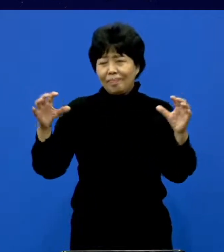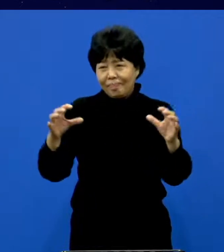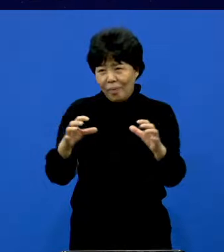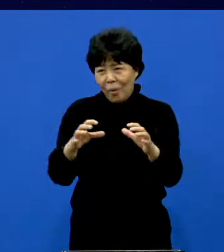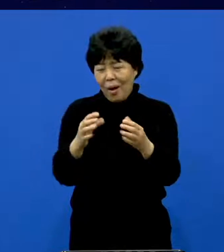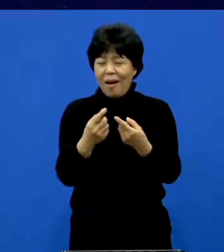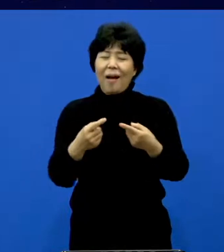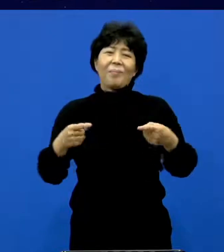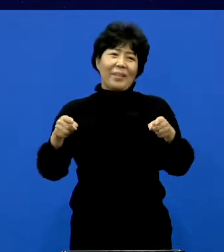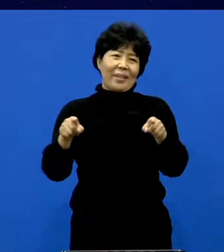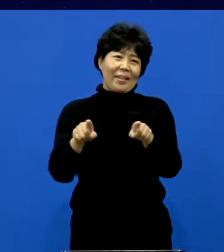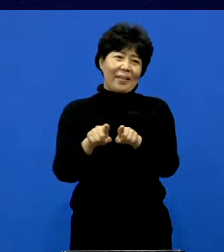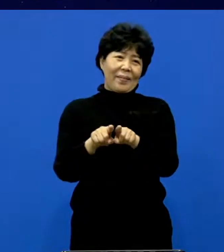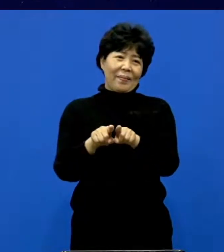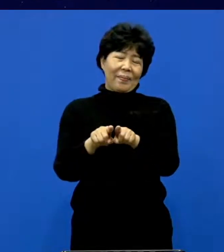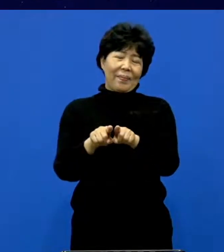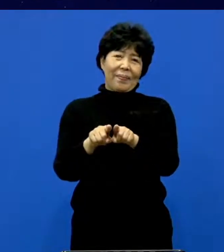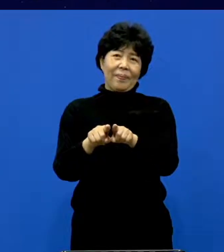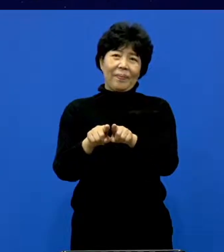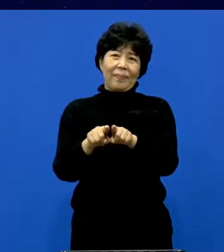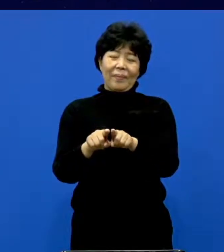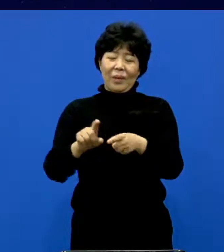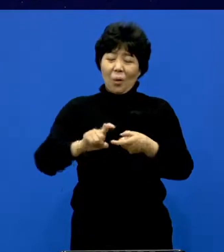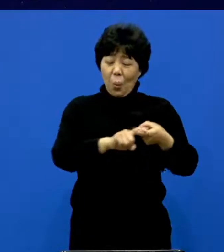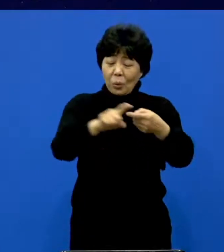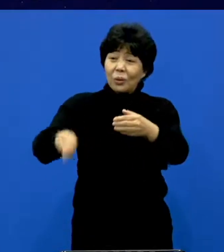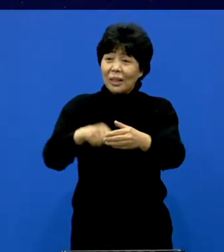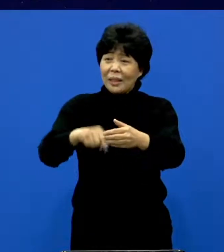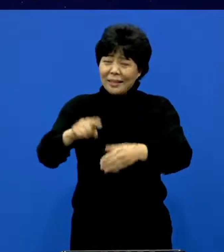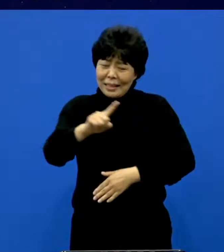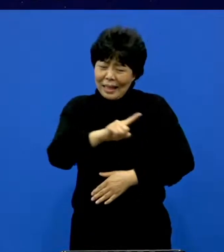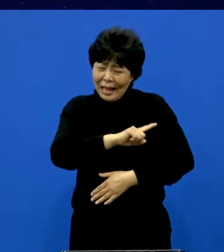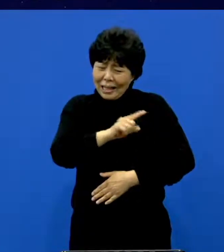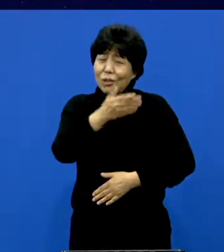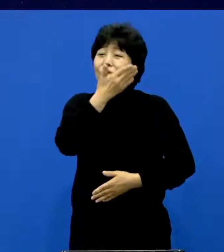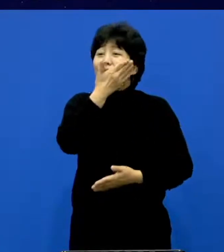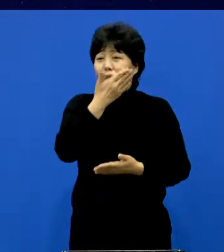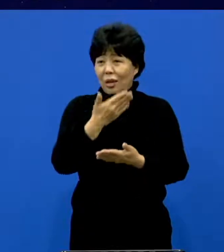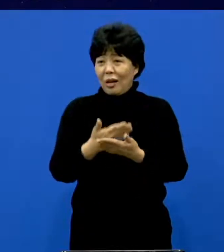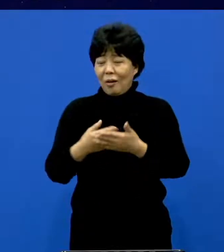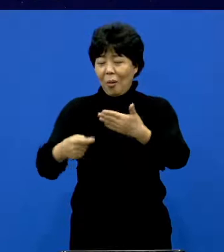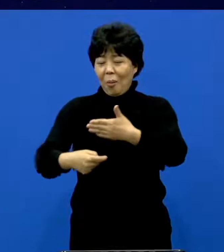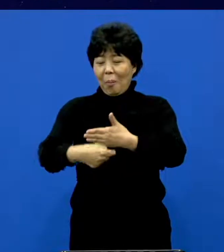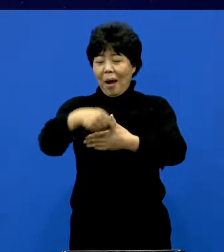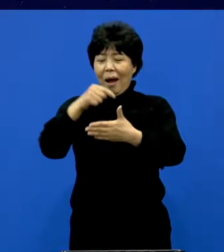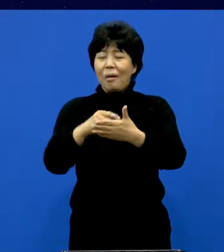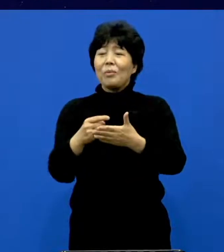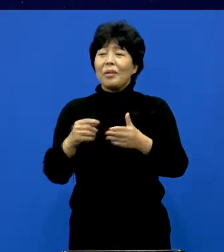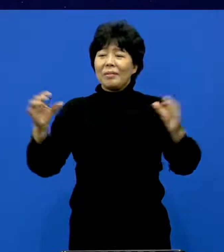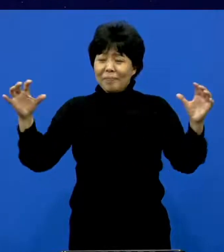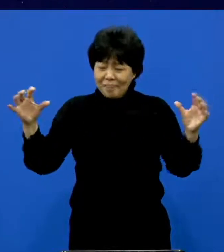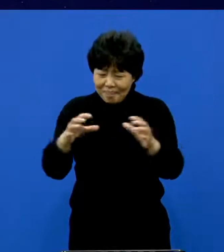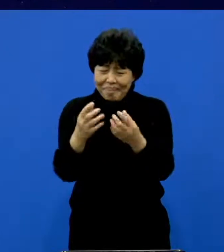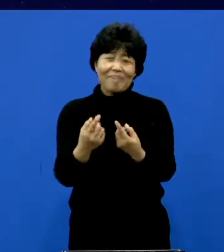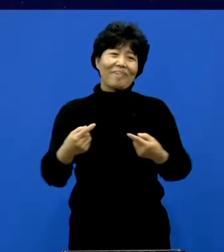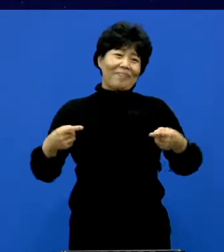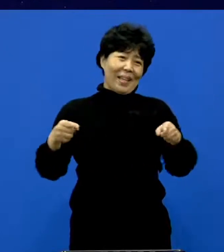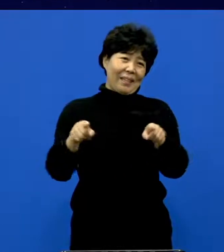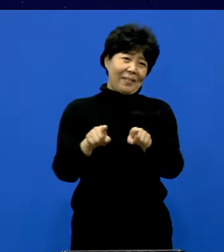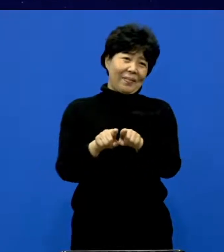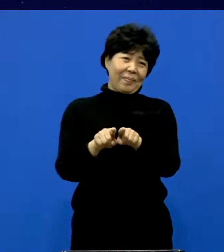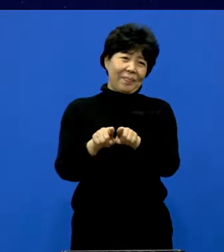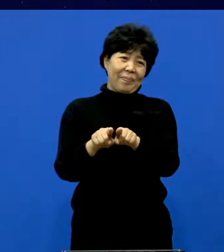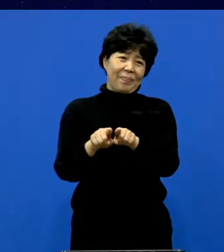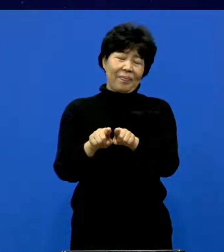이 같이 한다, 마음을 같이 한다. 공동체의 가장 중요한 것입니다. 같이 한다는 말은 획일적인 것을 말하지